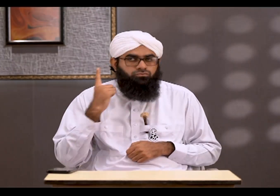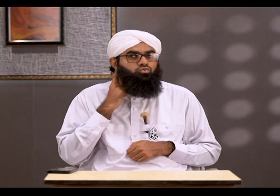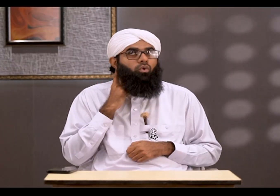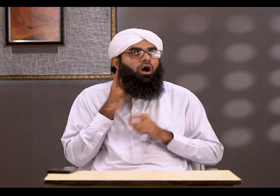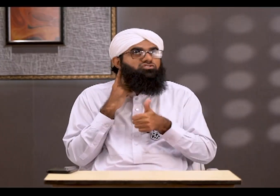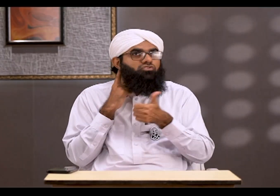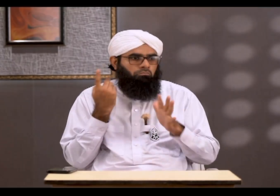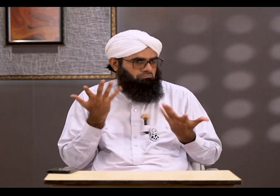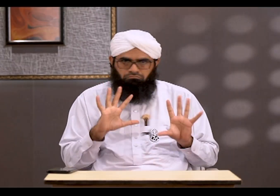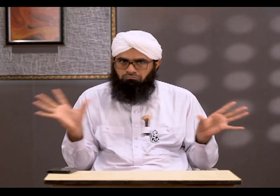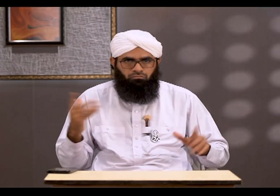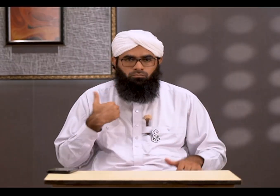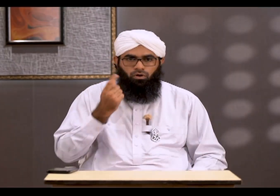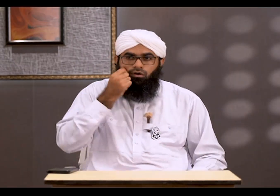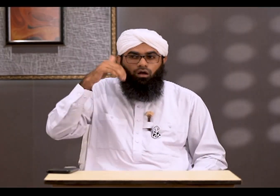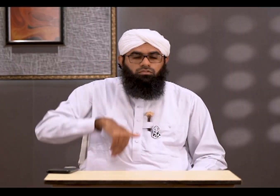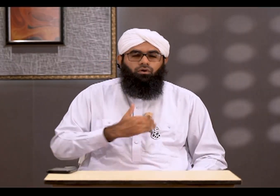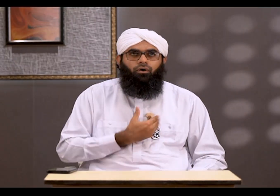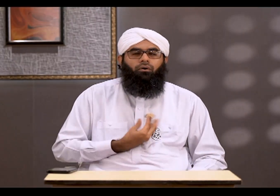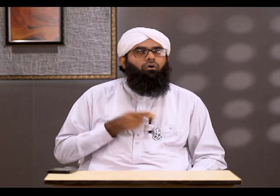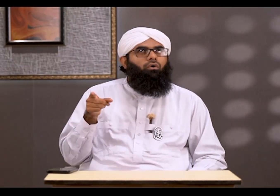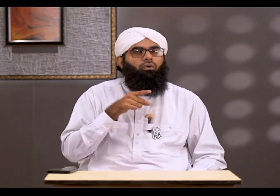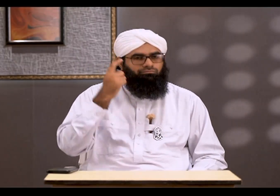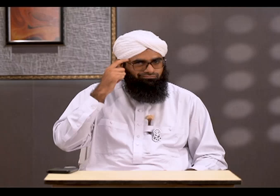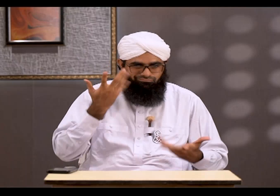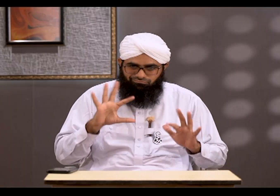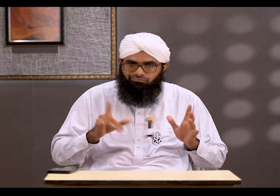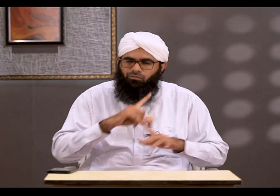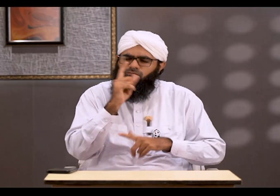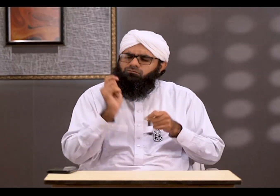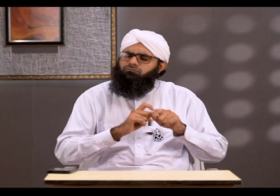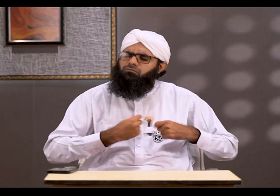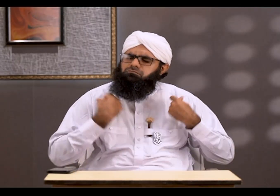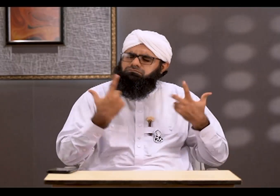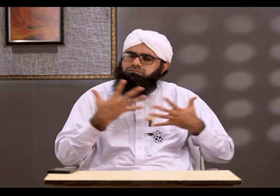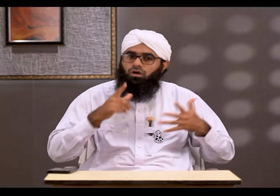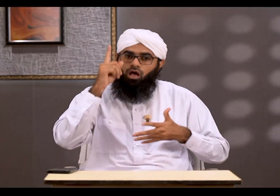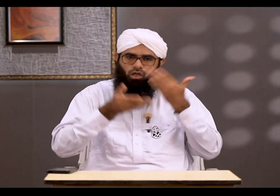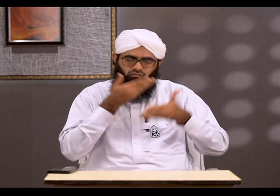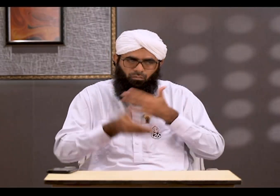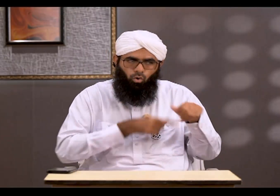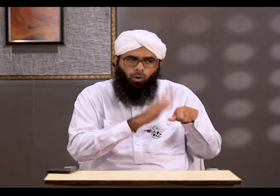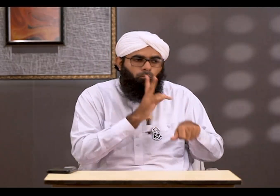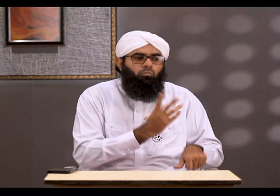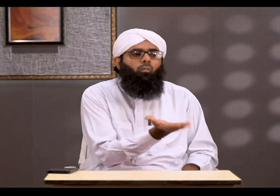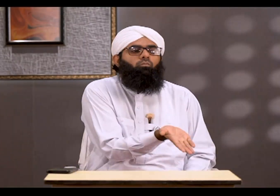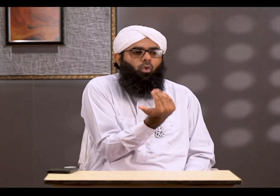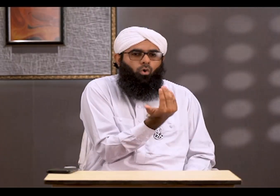سنا اور نہ کسی انسان کے دل میں ان کا خیال آیا۔ پھر اللہ پاک نے جنت عدن سے فرمایا مجھ سے کلام کر۔ اس نے کہا بے